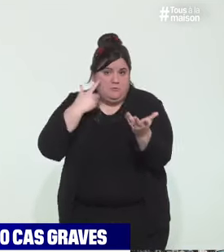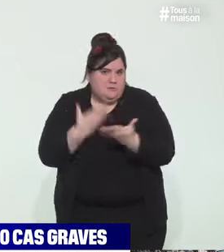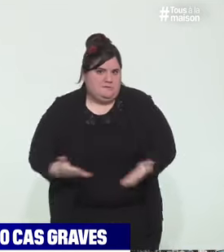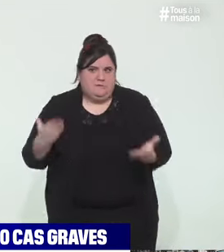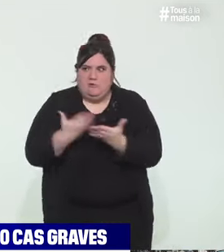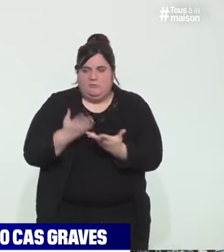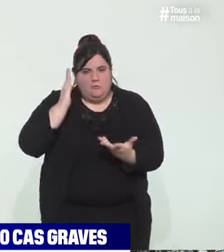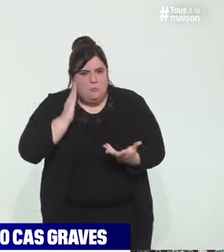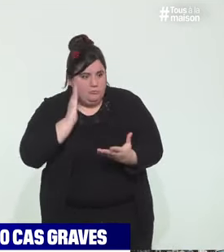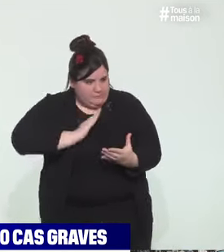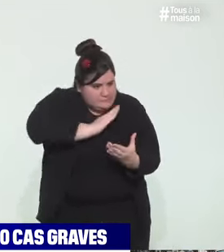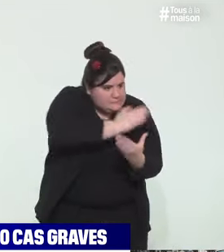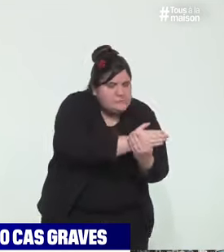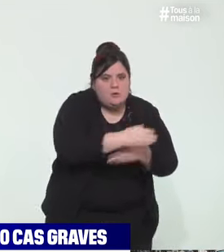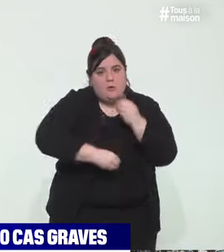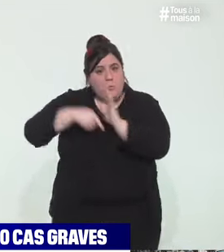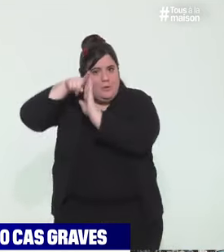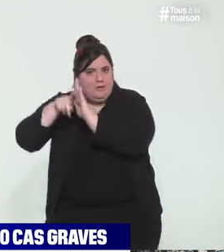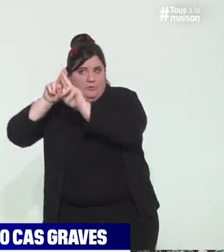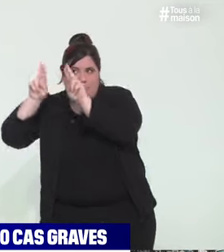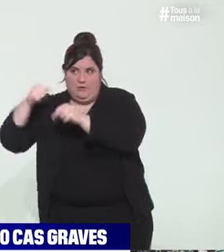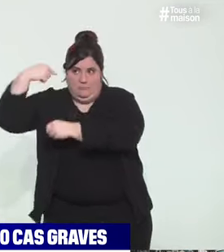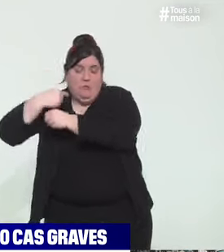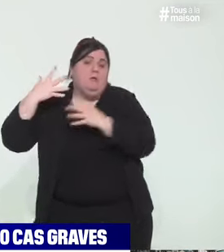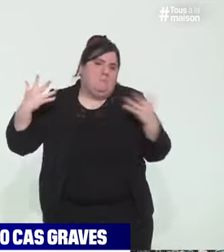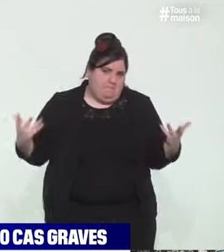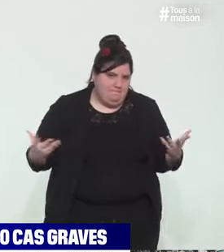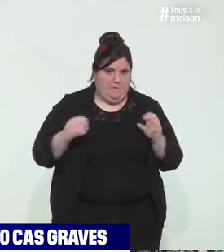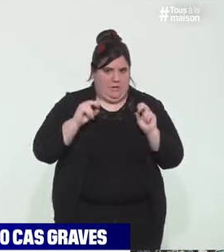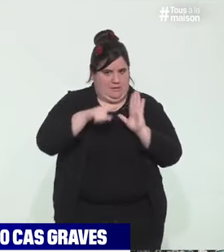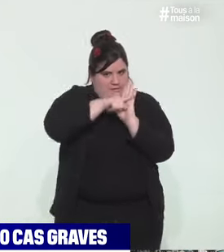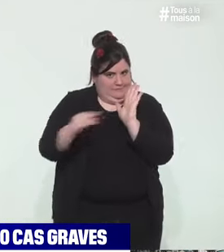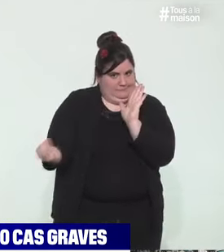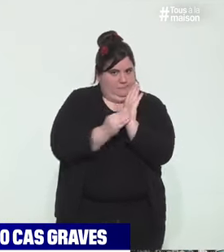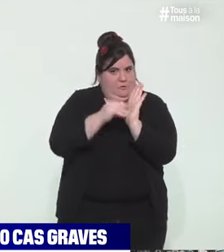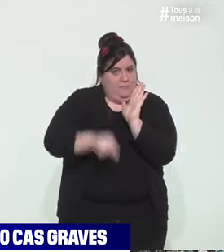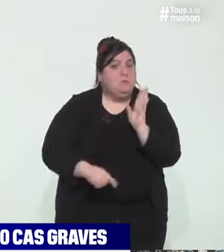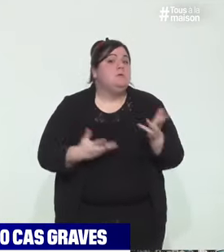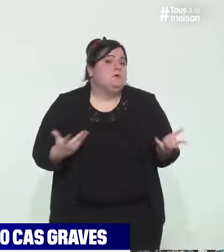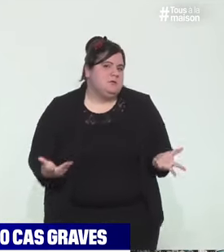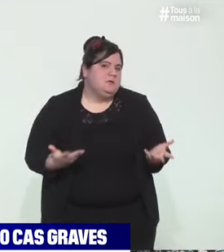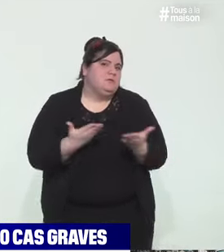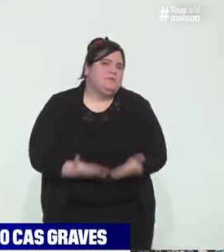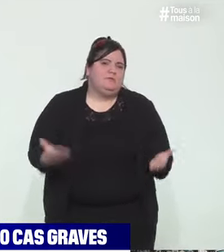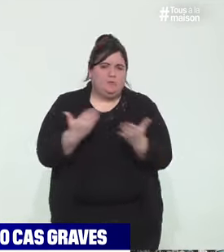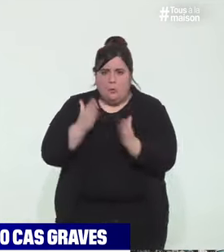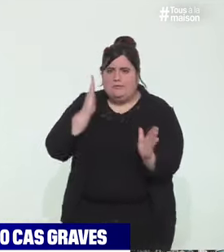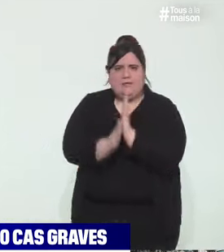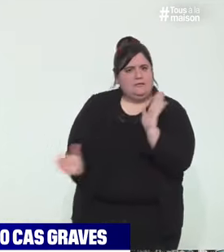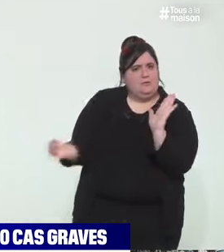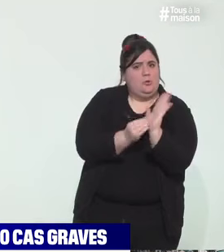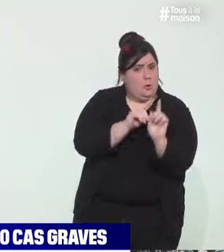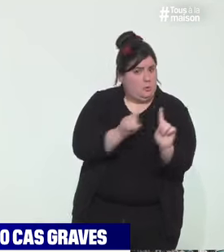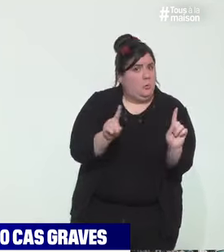une intervention immédiate. Et c'est ce que nous allons faire d'une façon indirecte par la mise en place de notre dispositif de